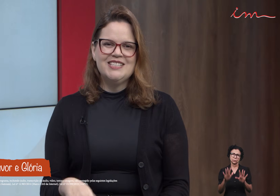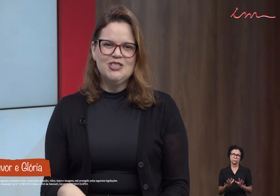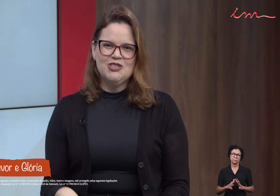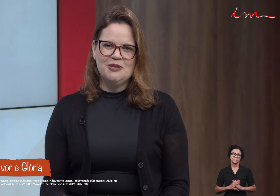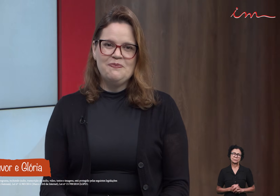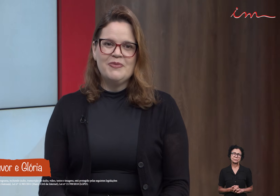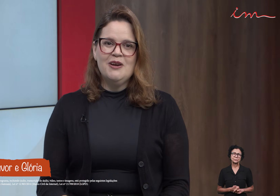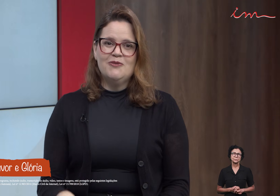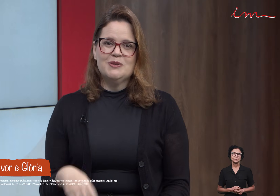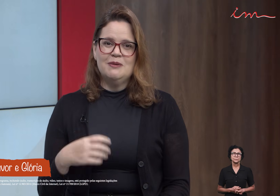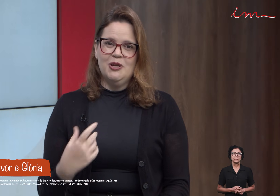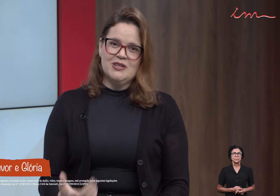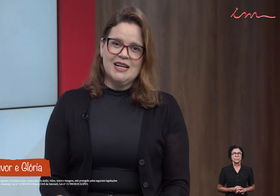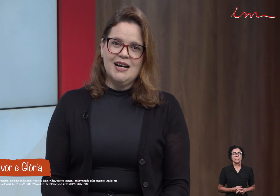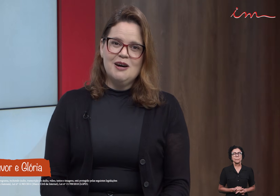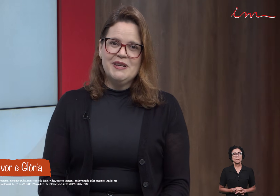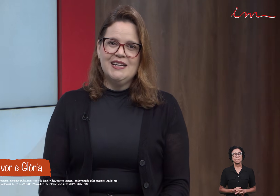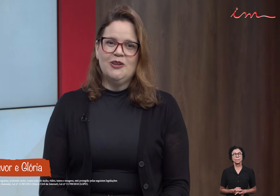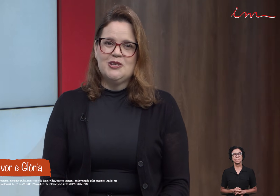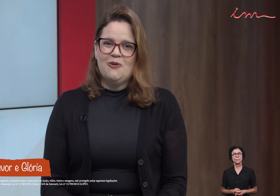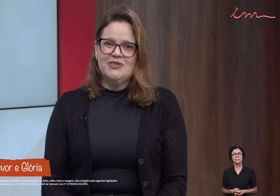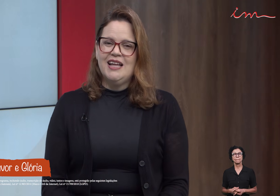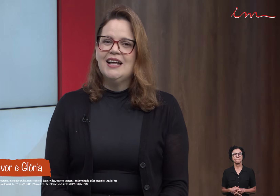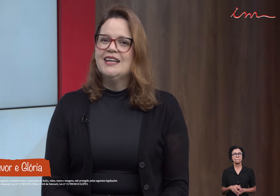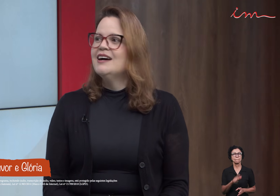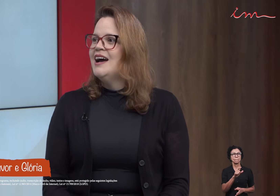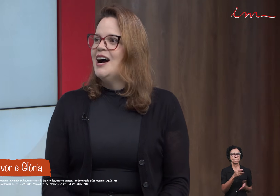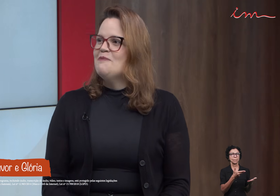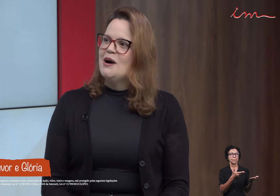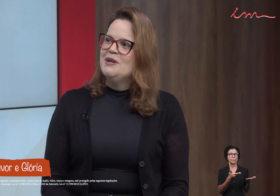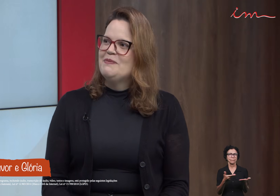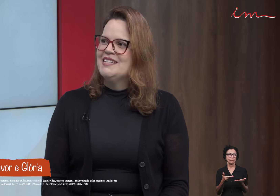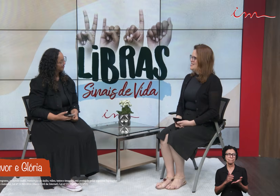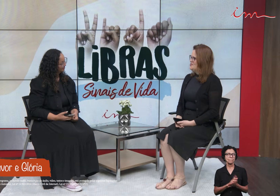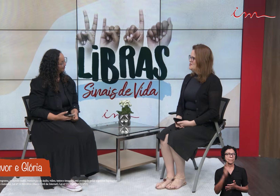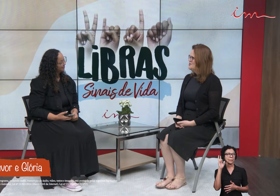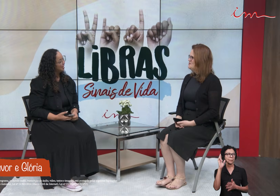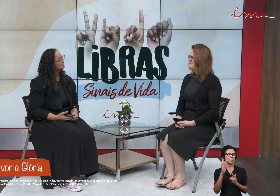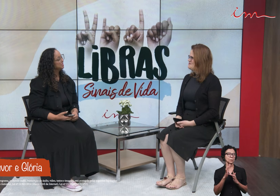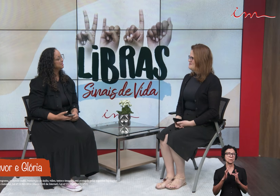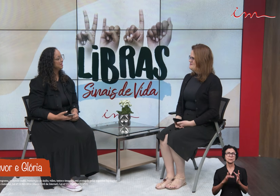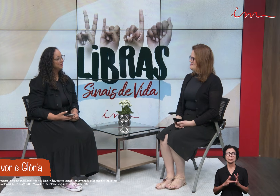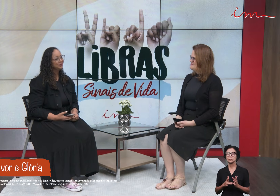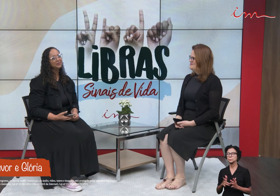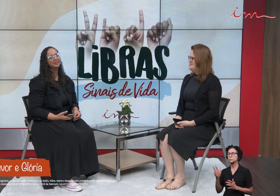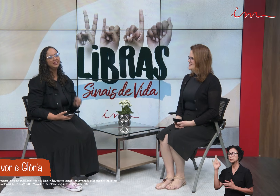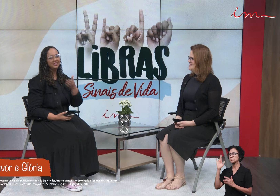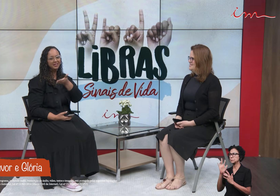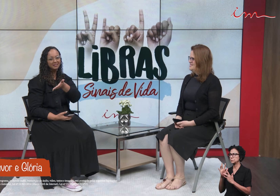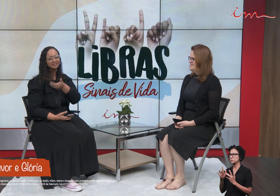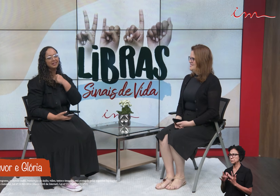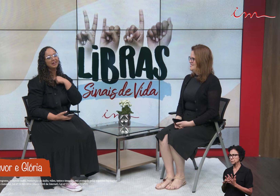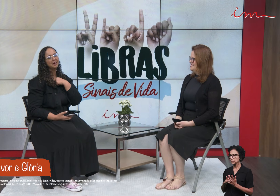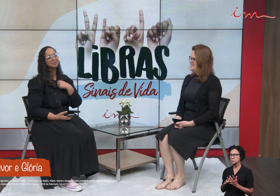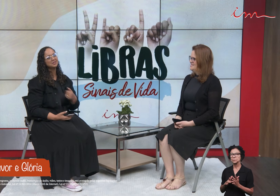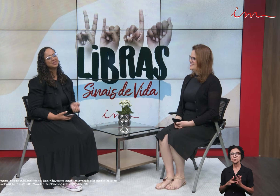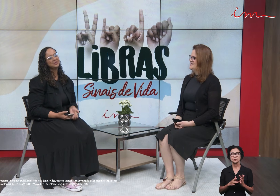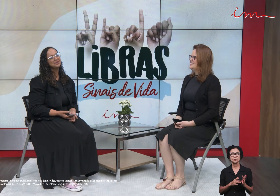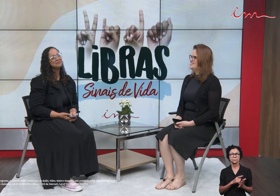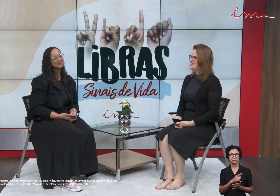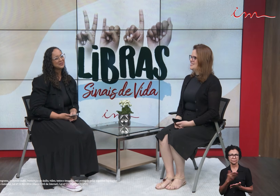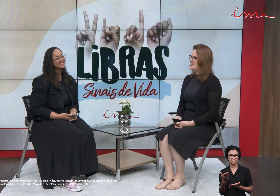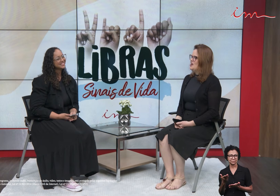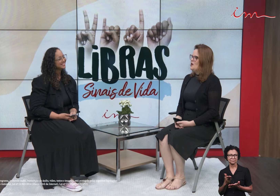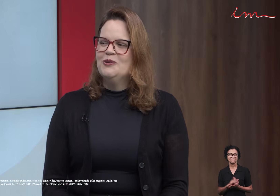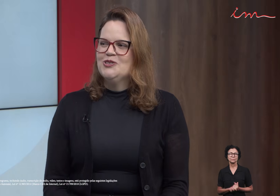irão assistir. Vamos abrir nossa câmera, a nossa convidada, amável a paz do Senhor. A paz do Senhor e a paz do